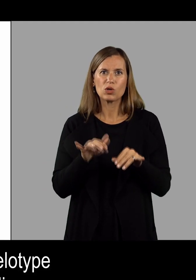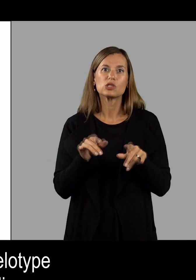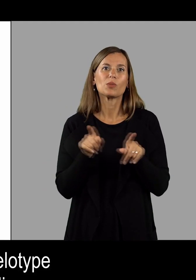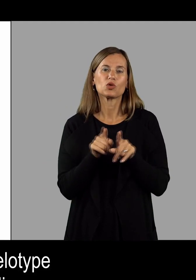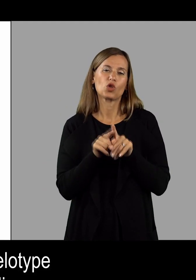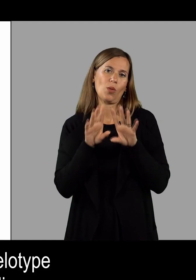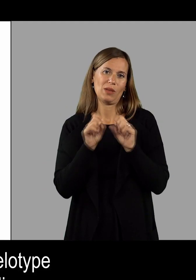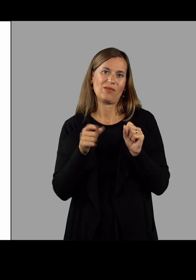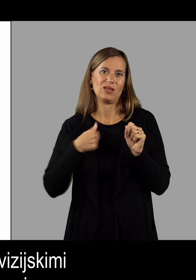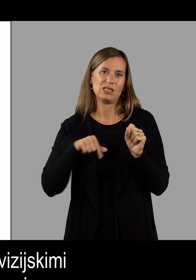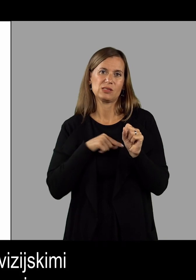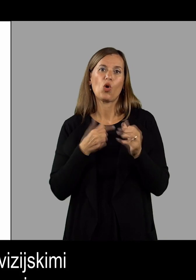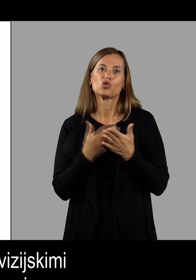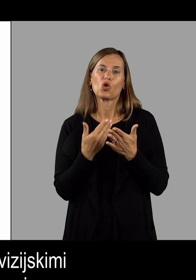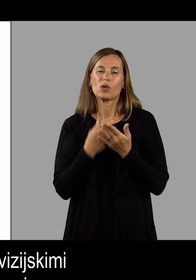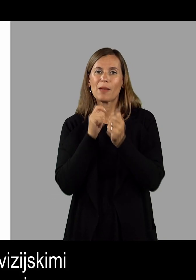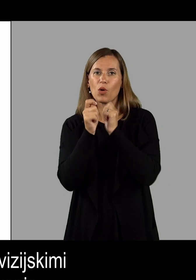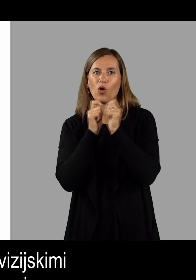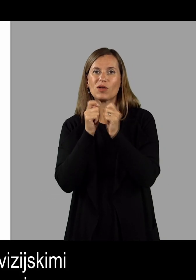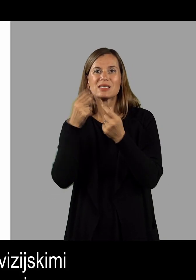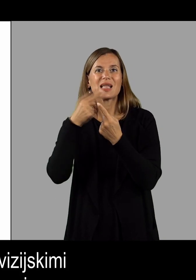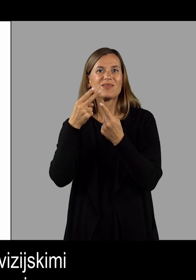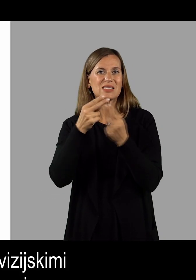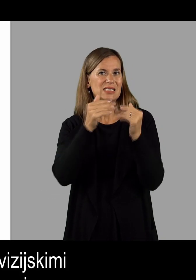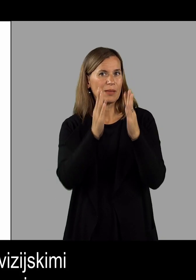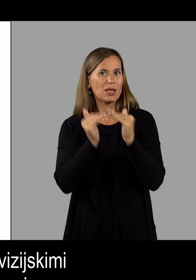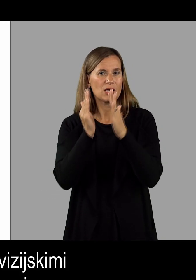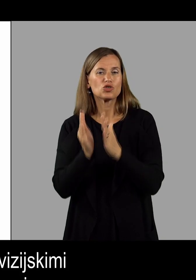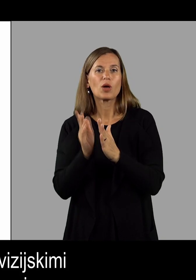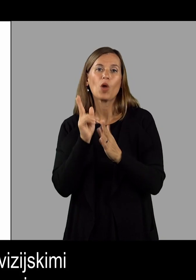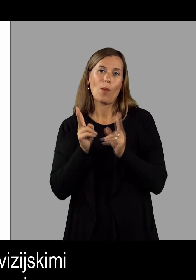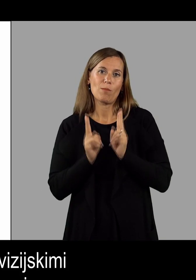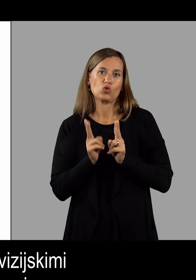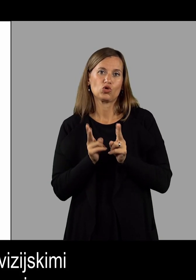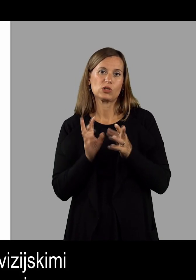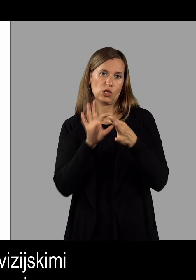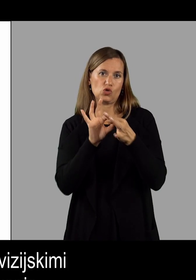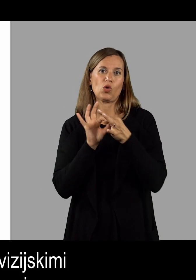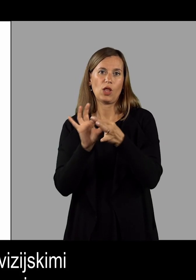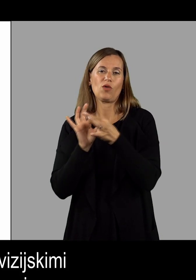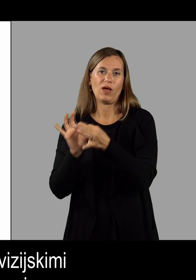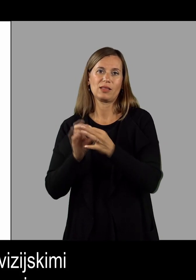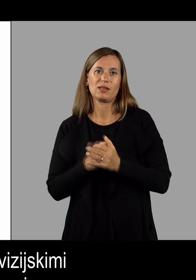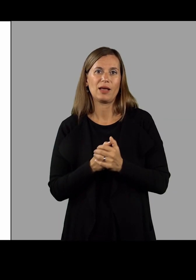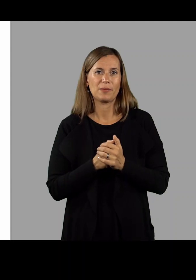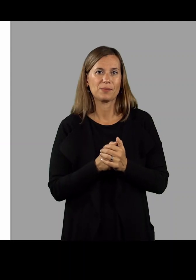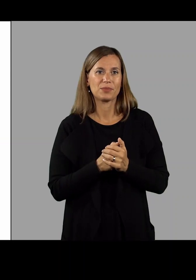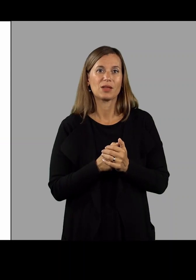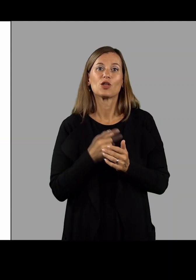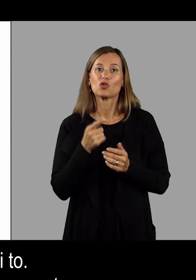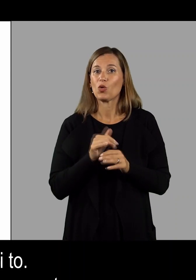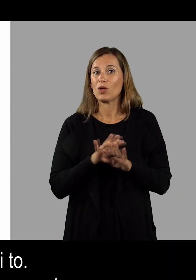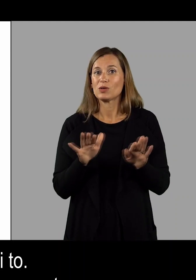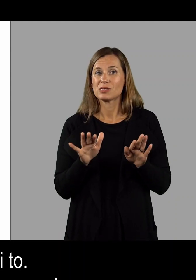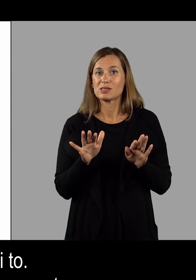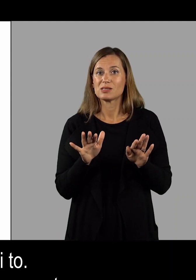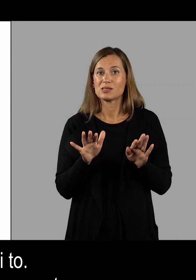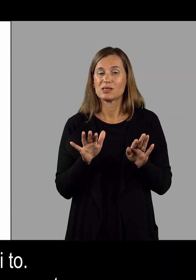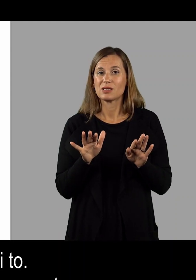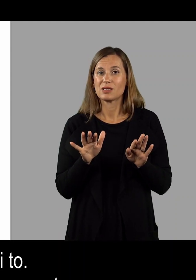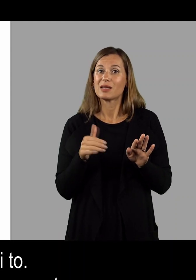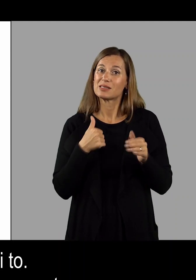se izobraževanja Live Text Access v Italiji, kjer smo pridobili znanje iz področja podnaslavljanja in respeakinga.